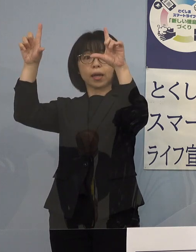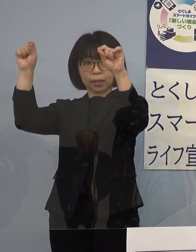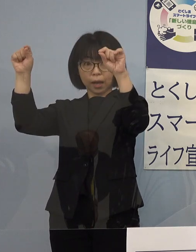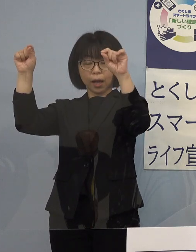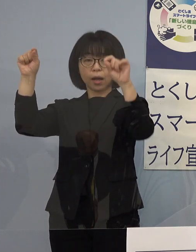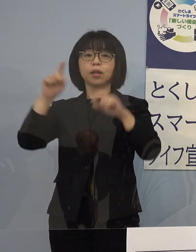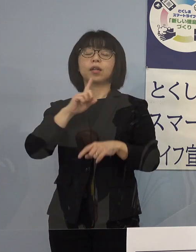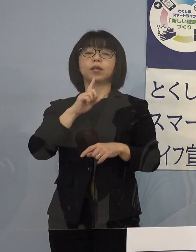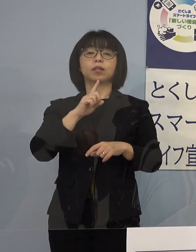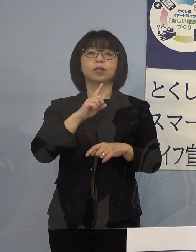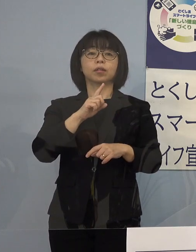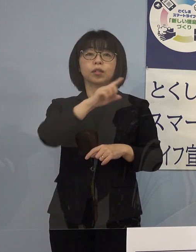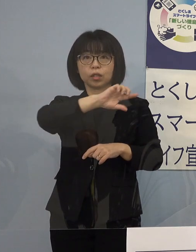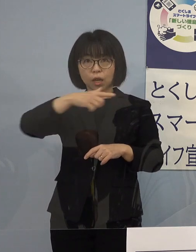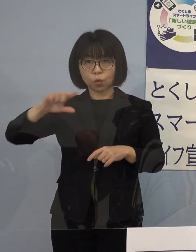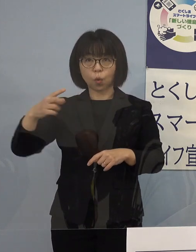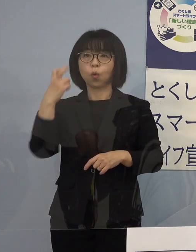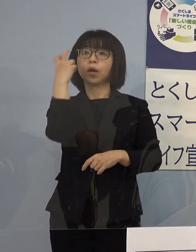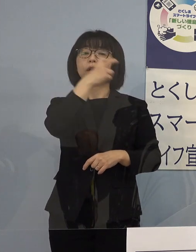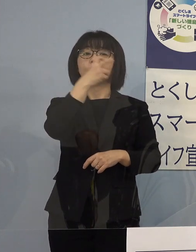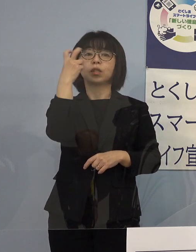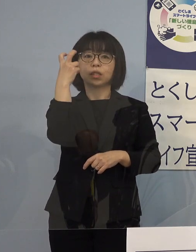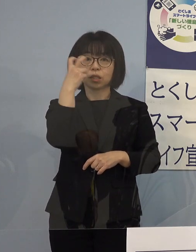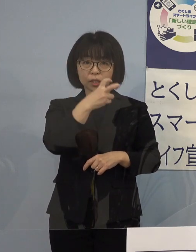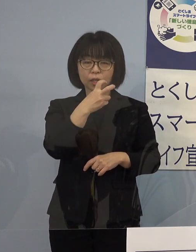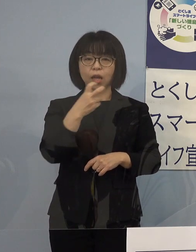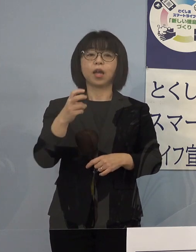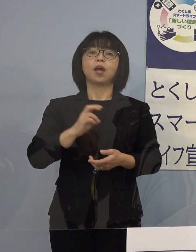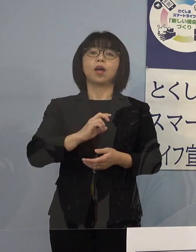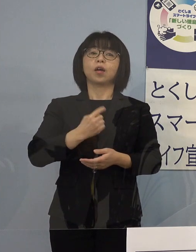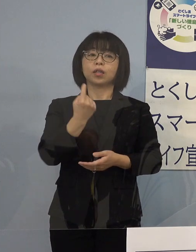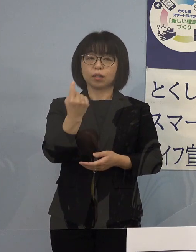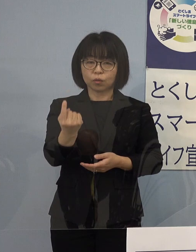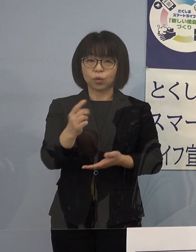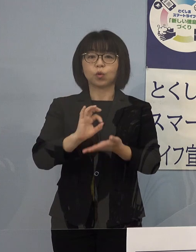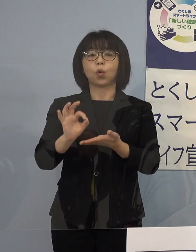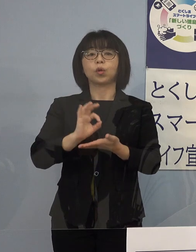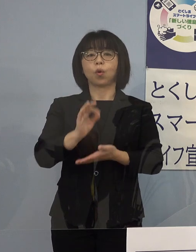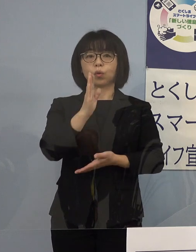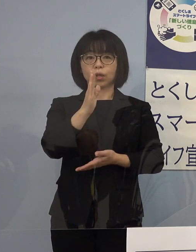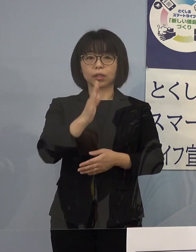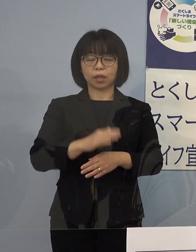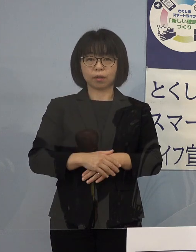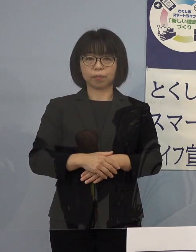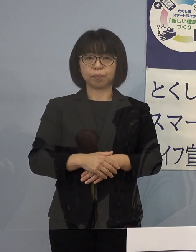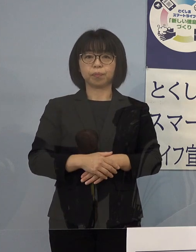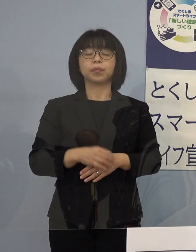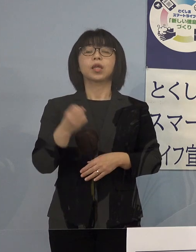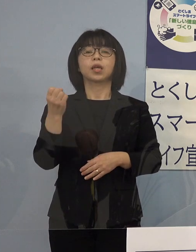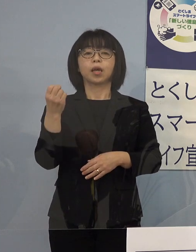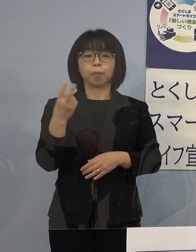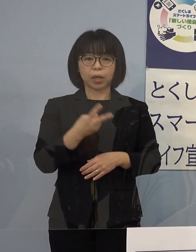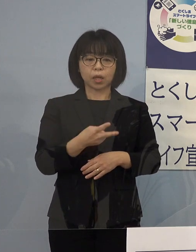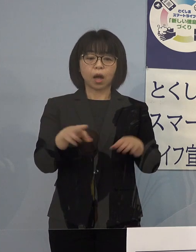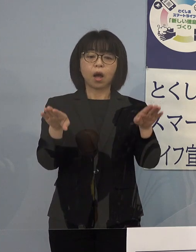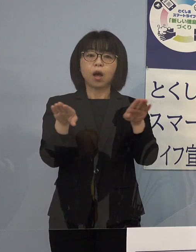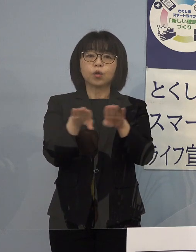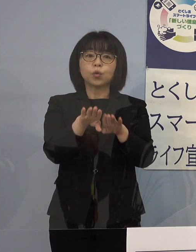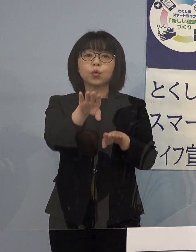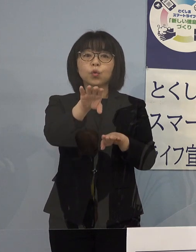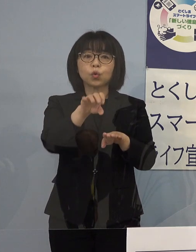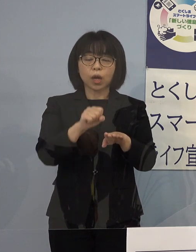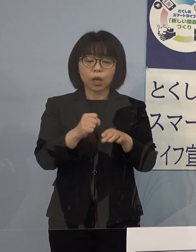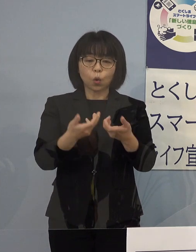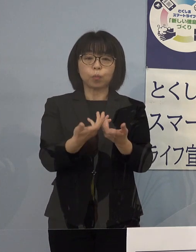確認をした上でご利用くださいということです。また休暇の分散取得にもご協力をい